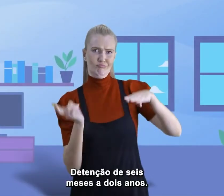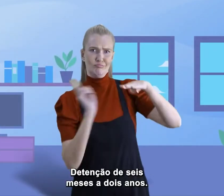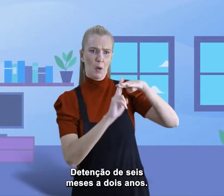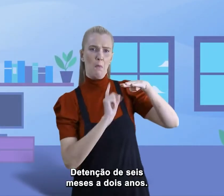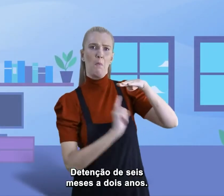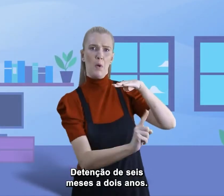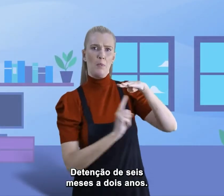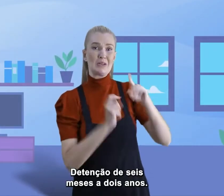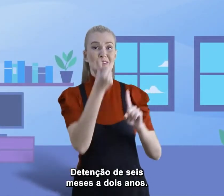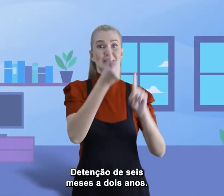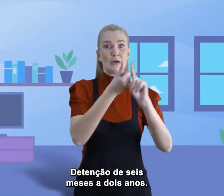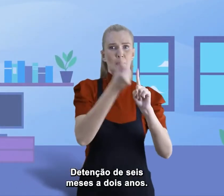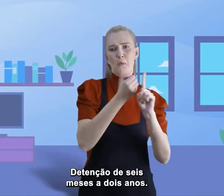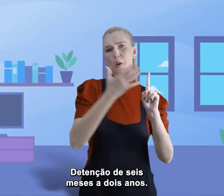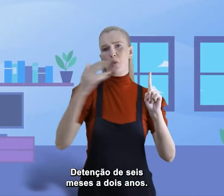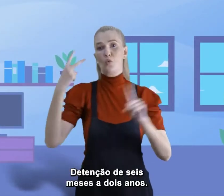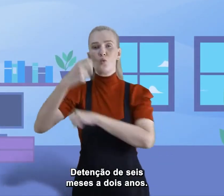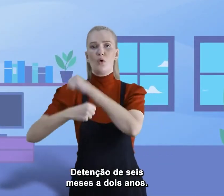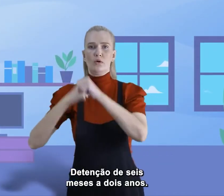detenção de 6 meses a 2 anos.